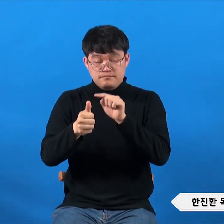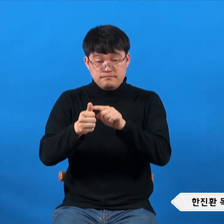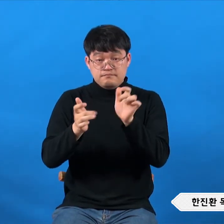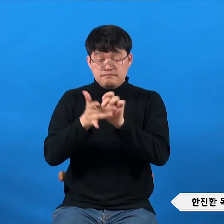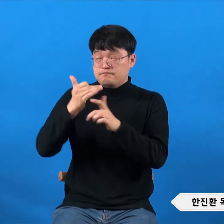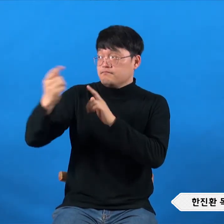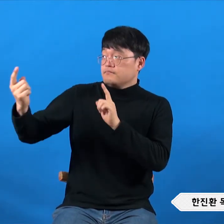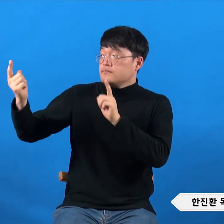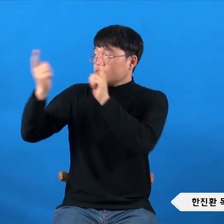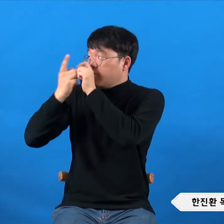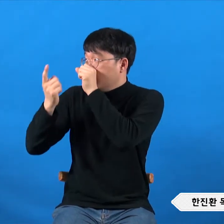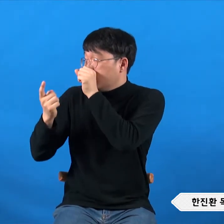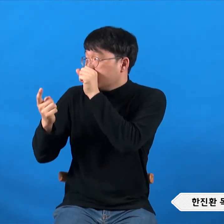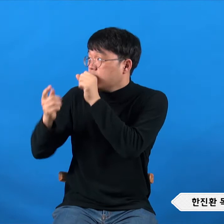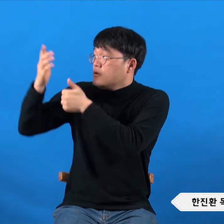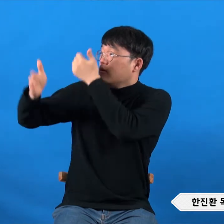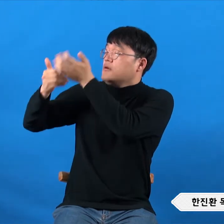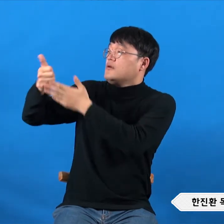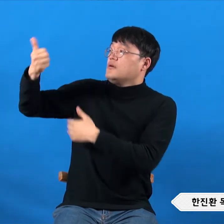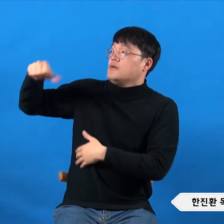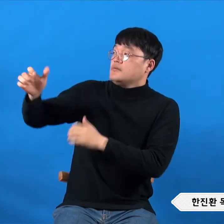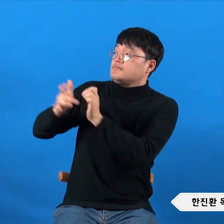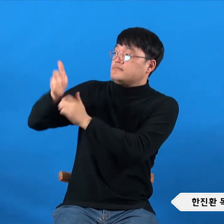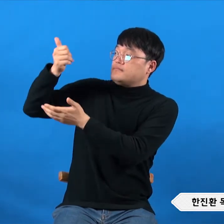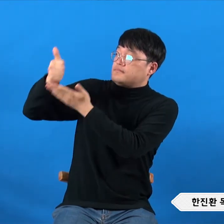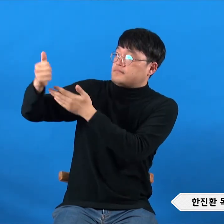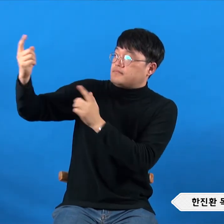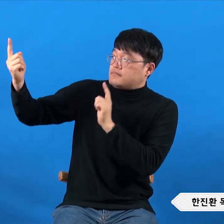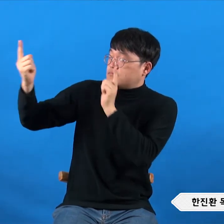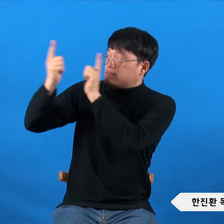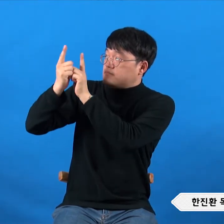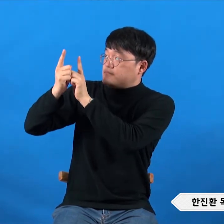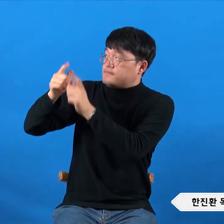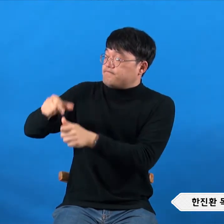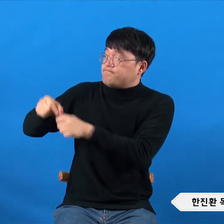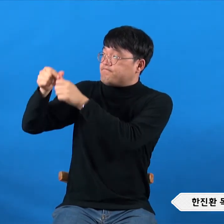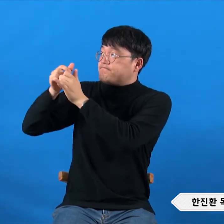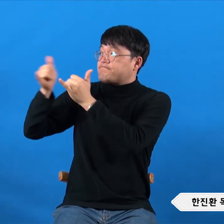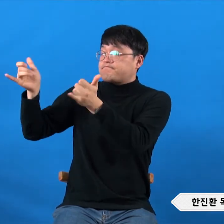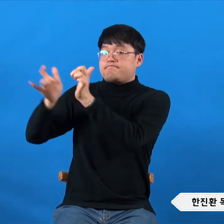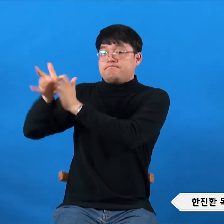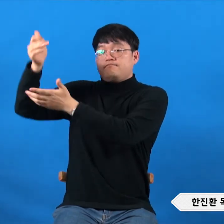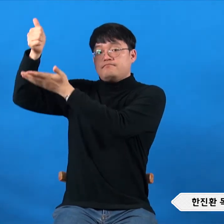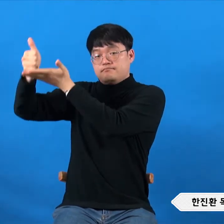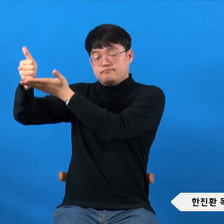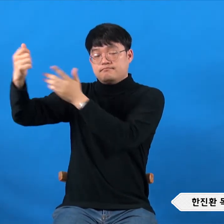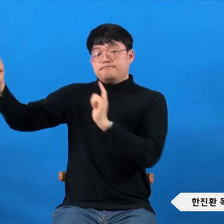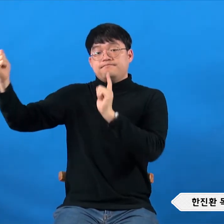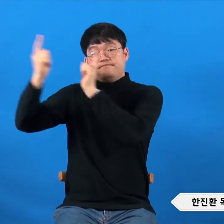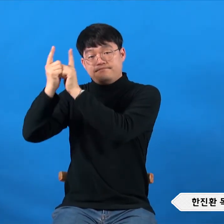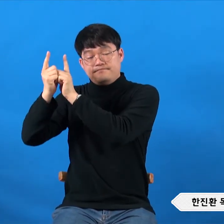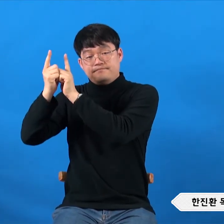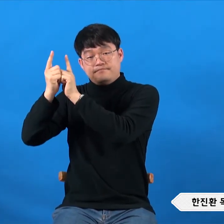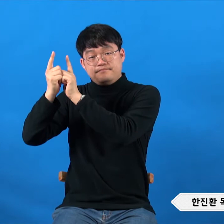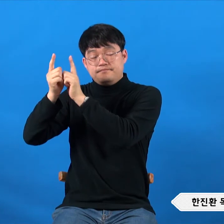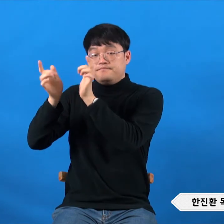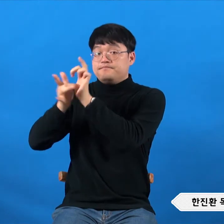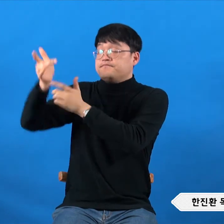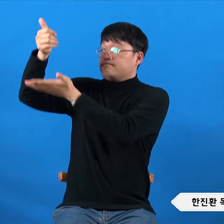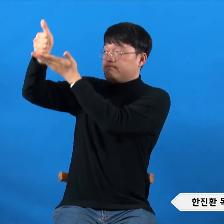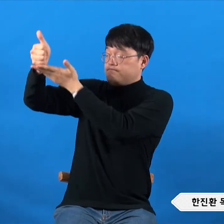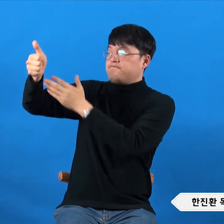삭개오가 예수님을 만났습니다. 하나님의 아들이신 예수, 구원자이신 예수님을 만났습니다.